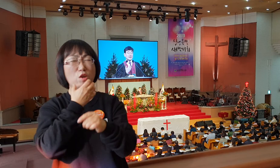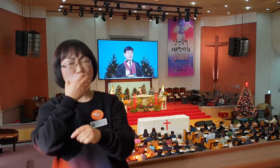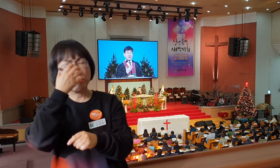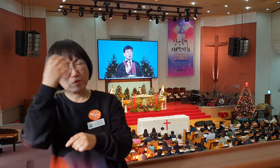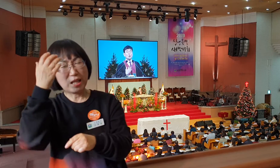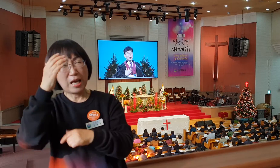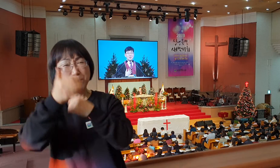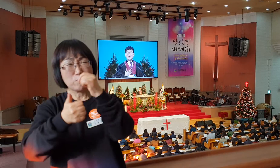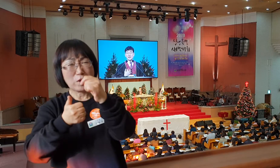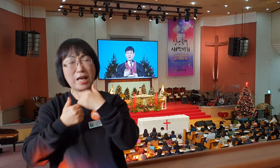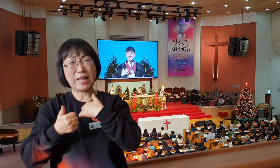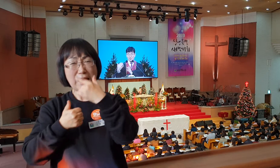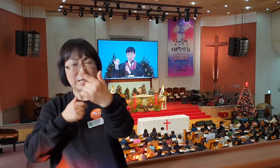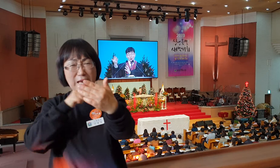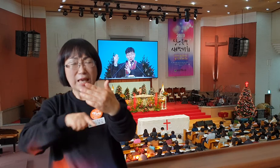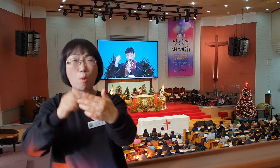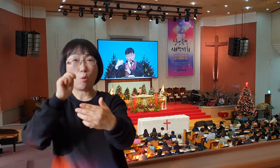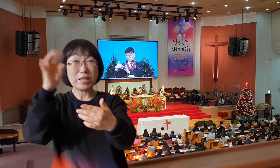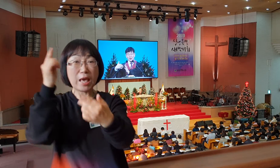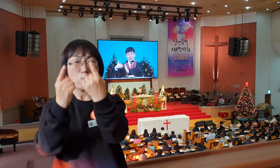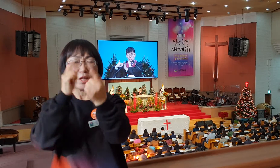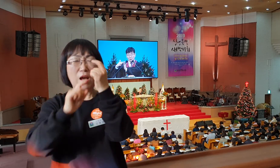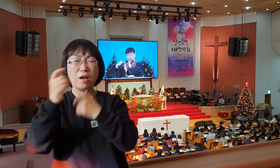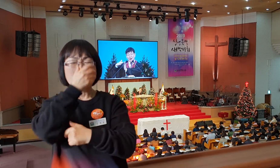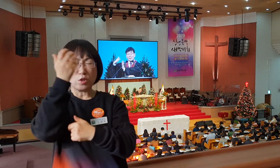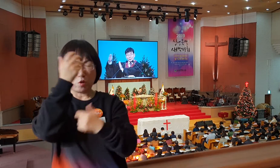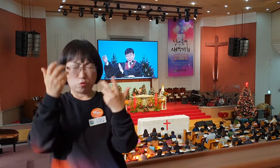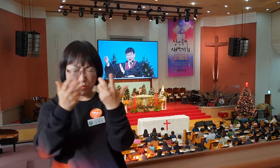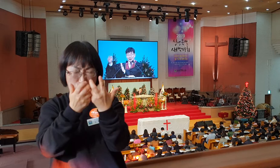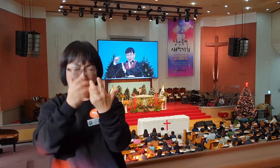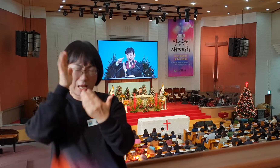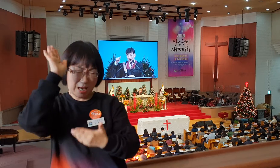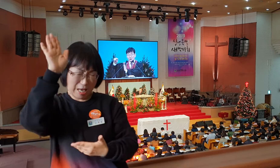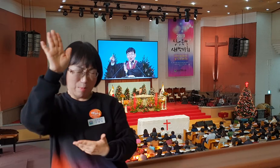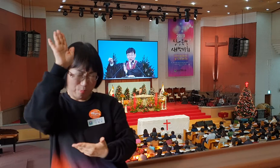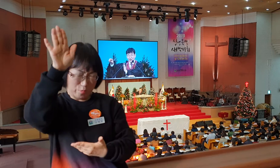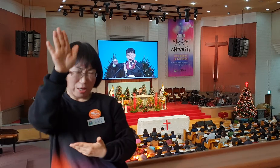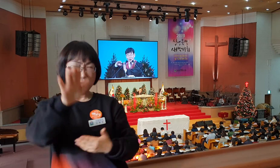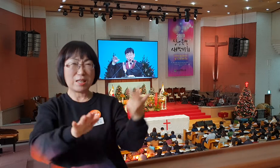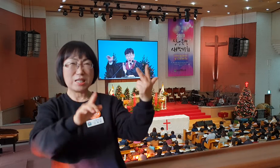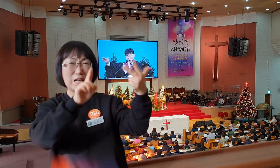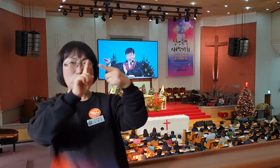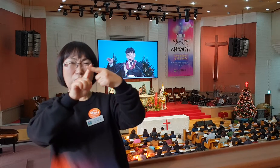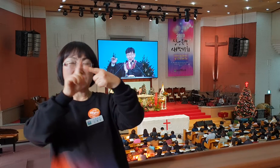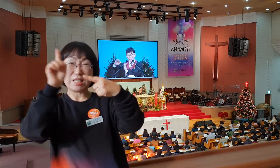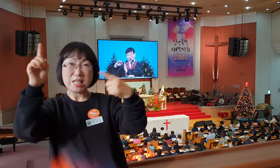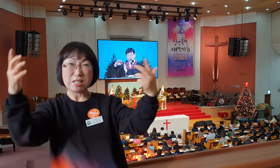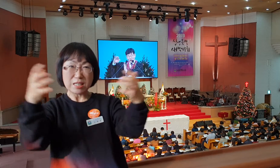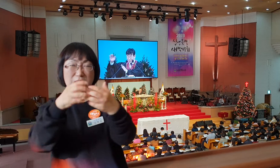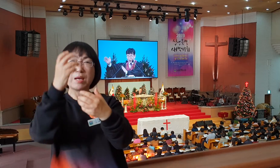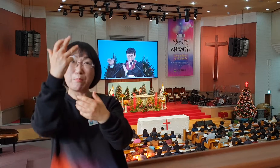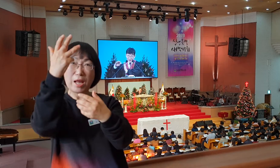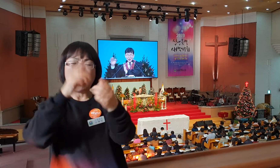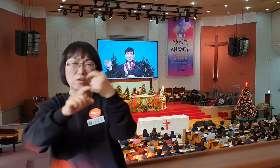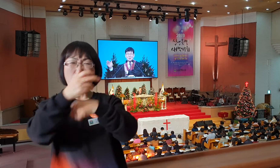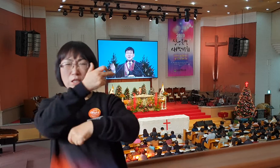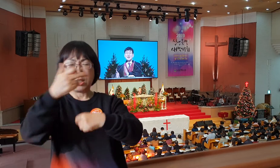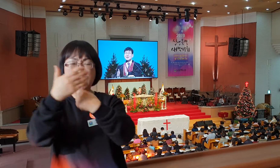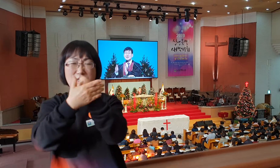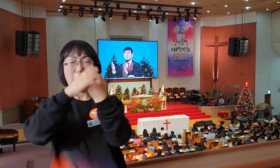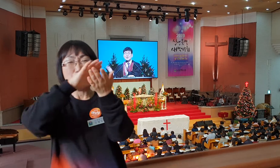하나님과 내 사이에 오케이만이 아니라 성령이 수많은 앞으로 나갑니다. 7도와 2일 더 큰 은혜 더 큰 변화